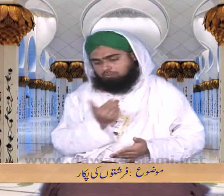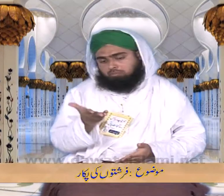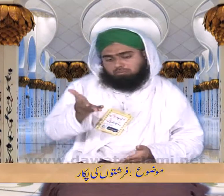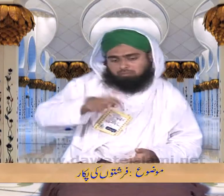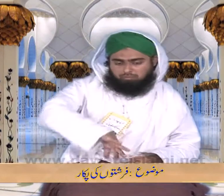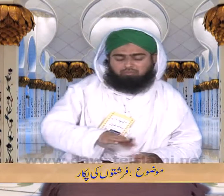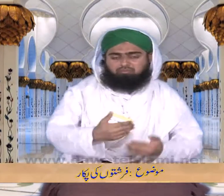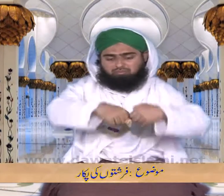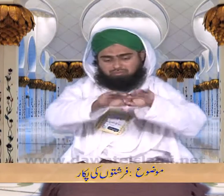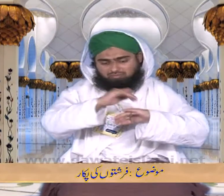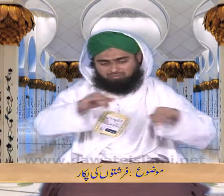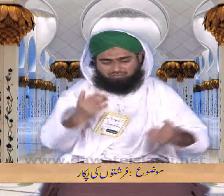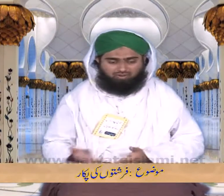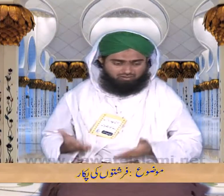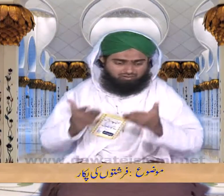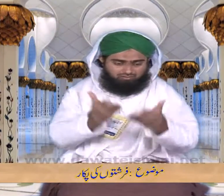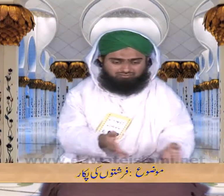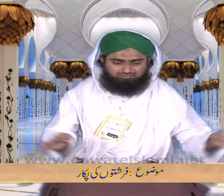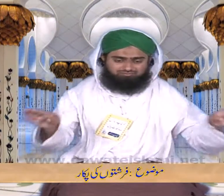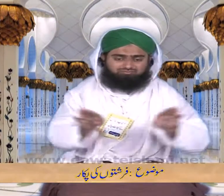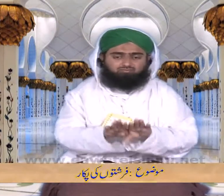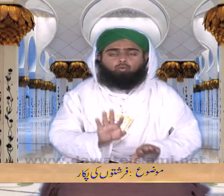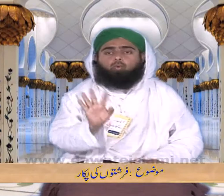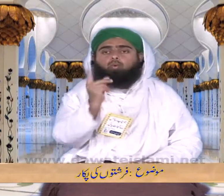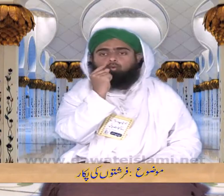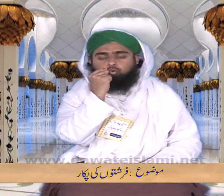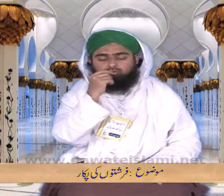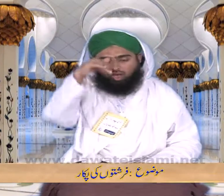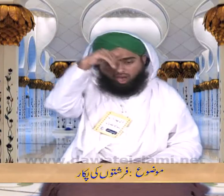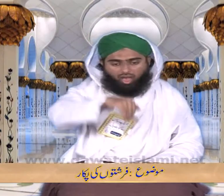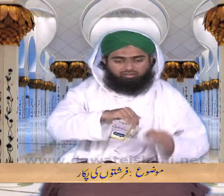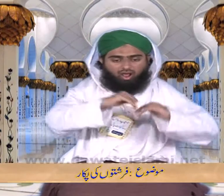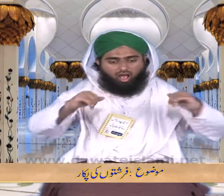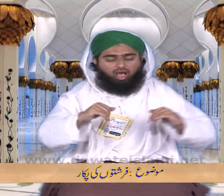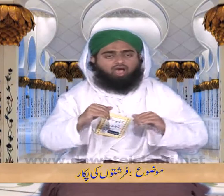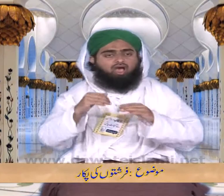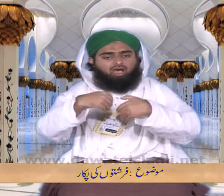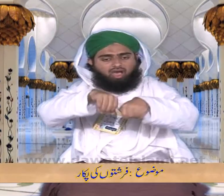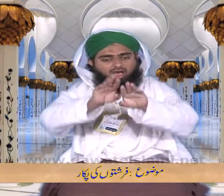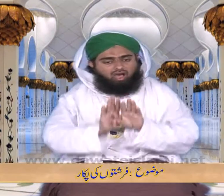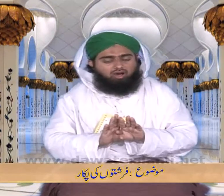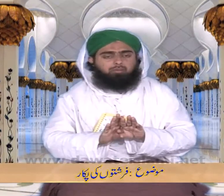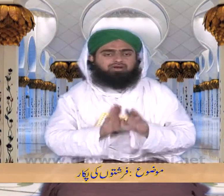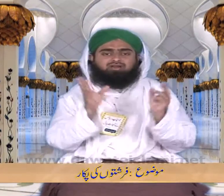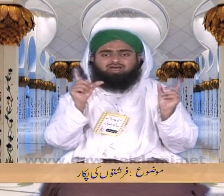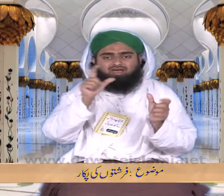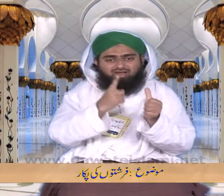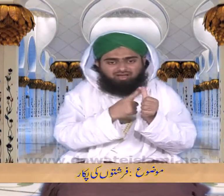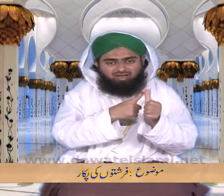گہرائیوں میں ڈال دیا گیا کسی نے ان کی قبر کوئر کنڈیشنڈ نہیں کیا کوئی بطی کا